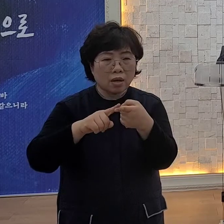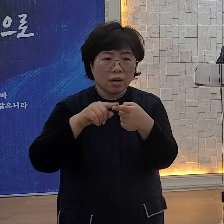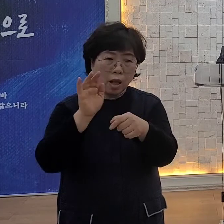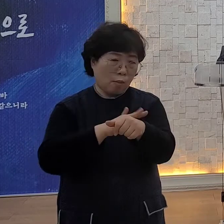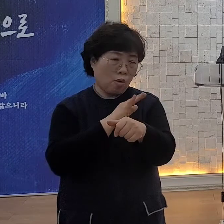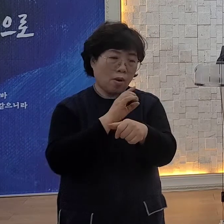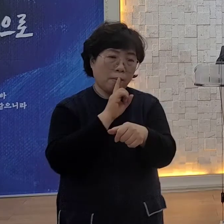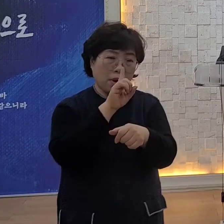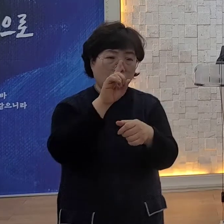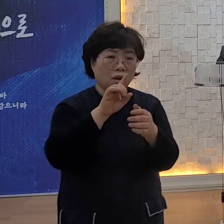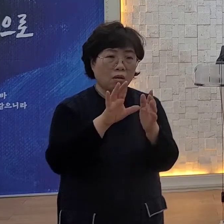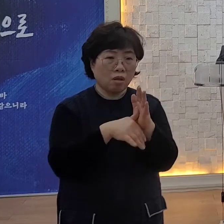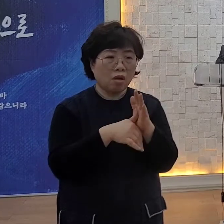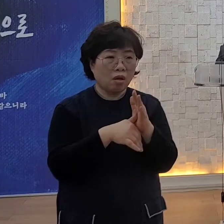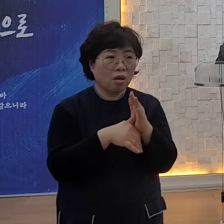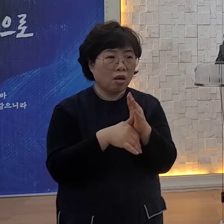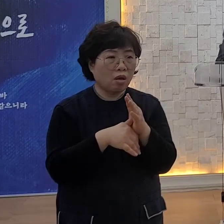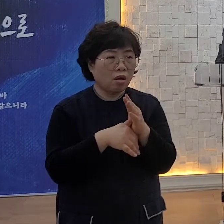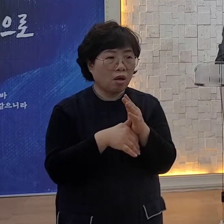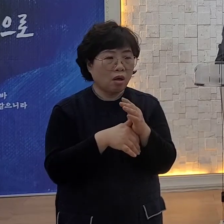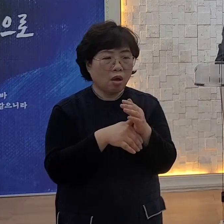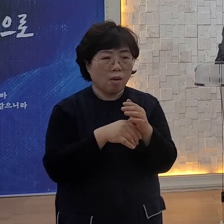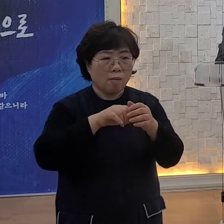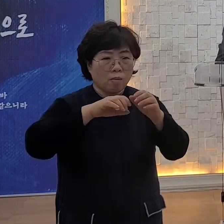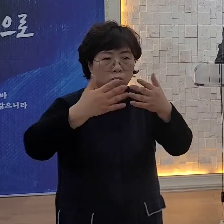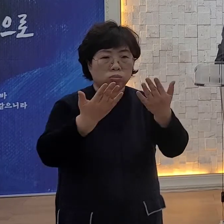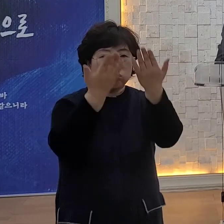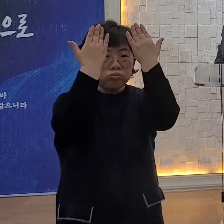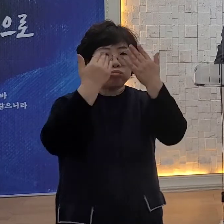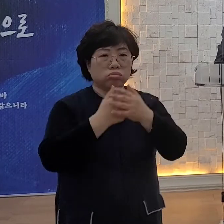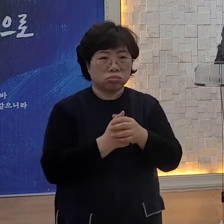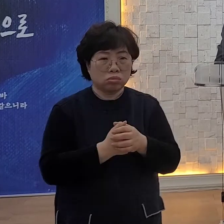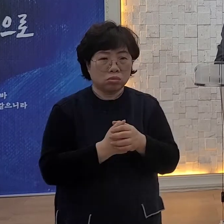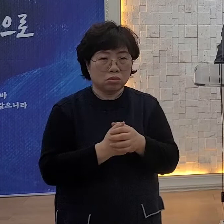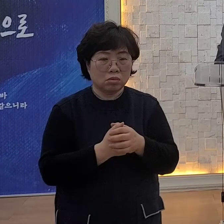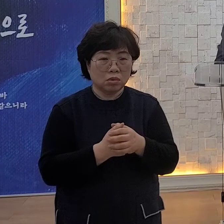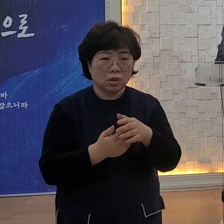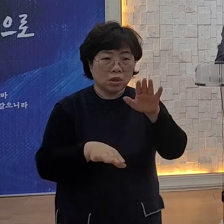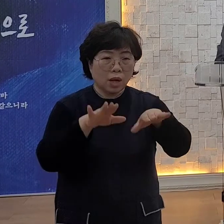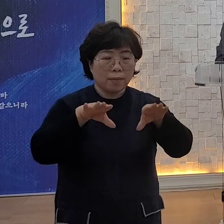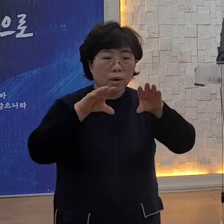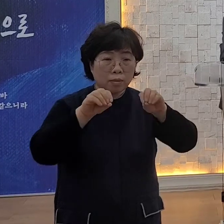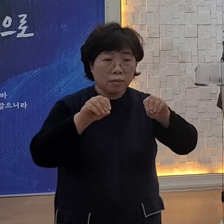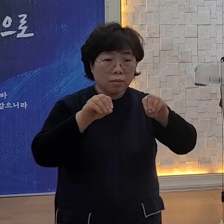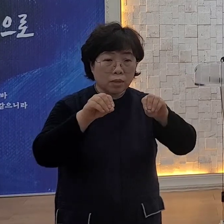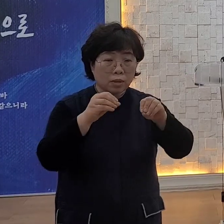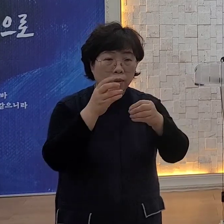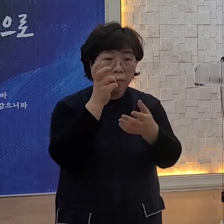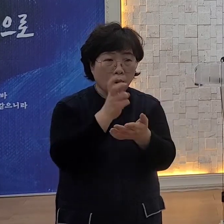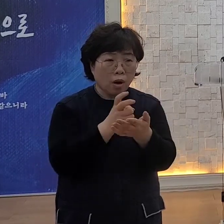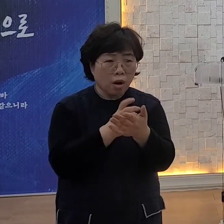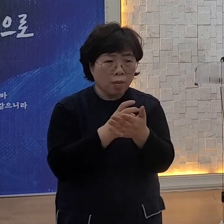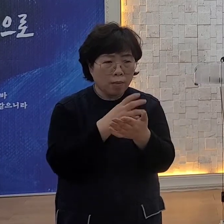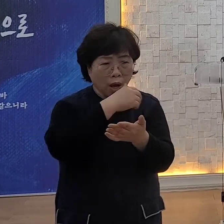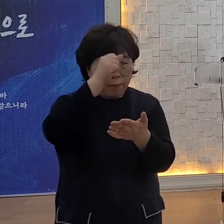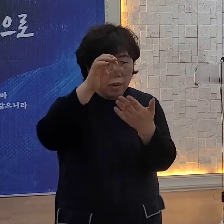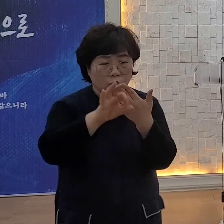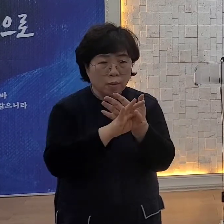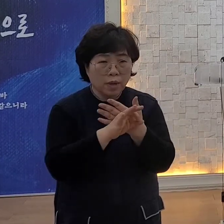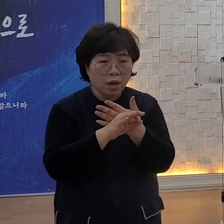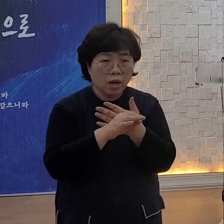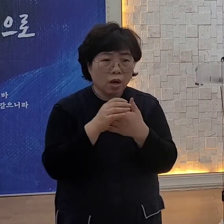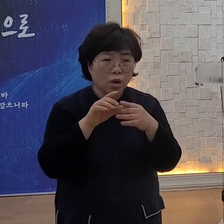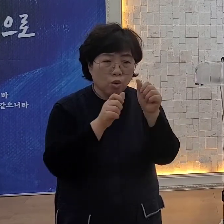가요. 이게 법이란 말이에요. 여러분 이해가 됩니까? 동성애는 죄입니다라고 제가